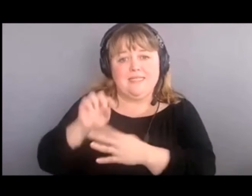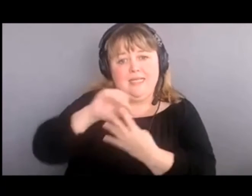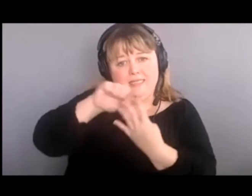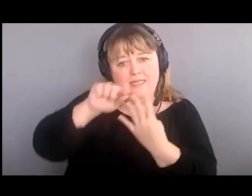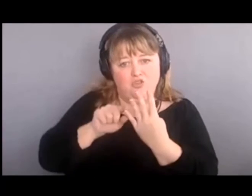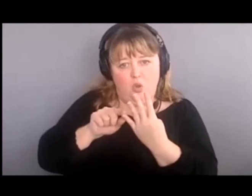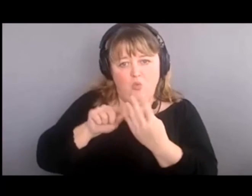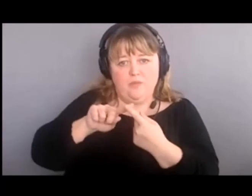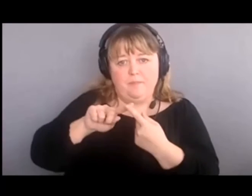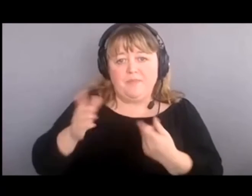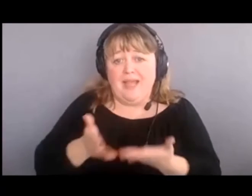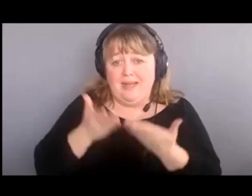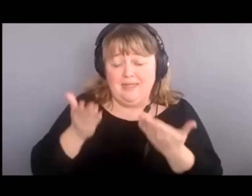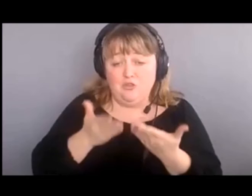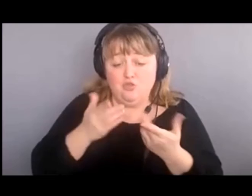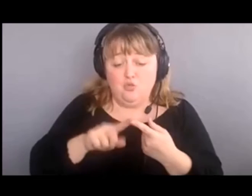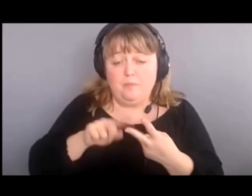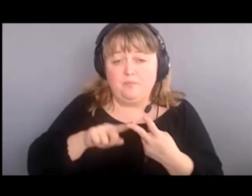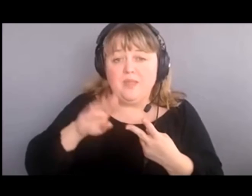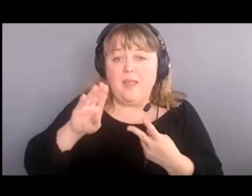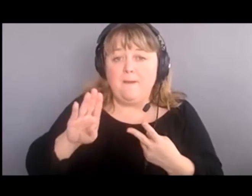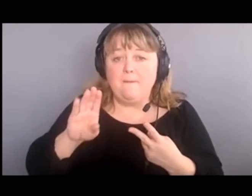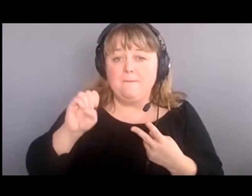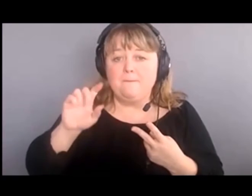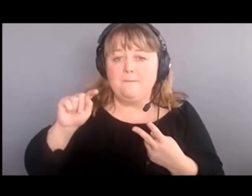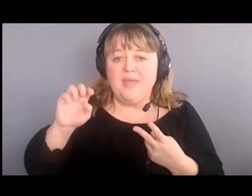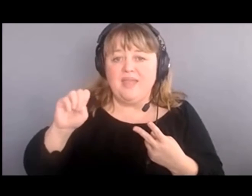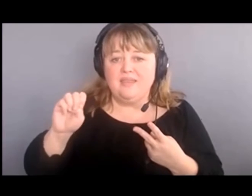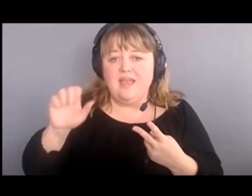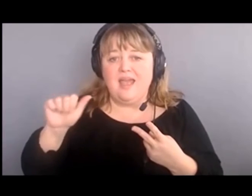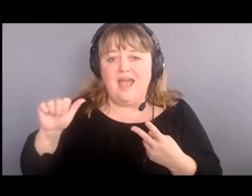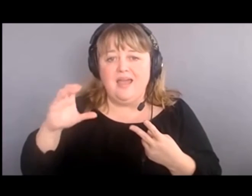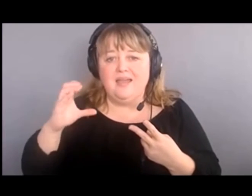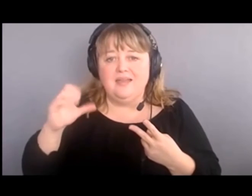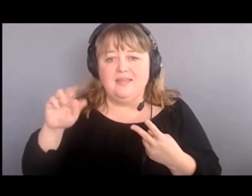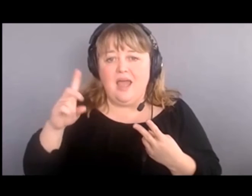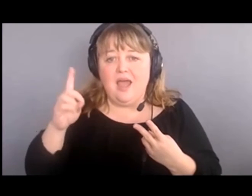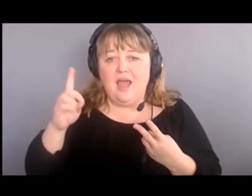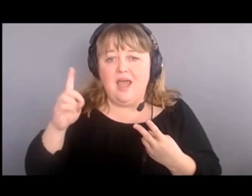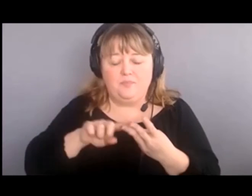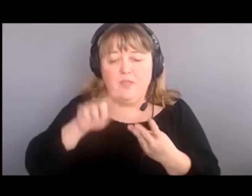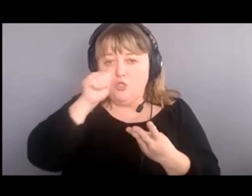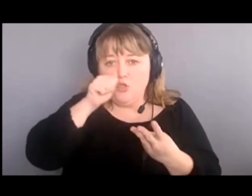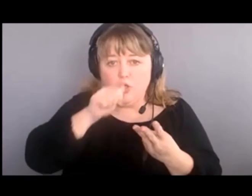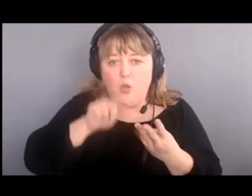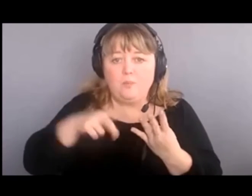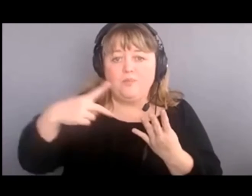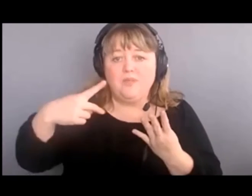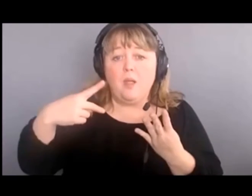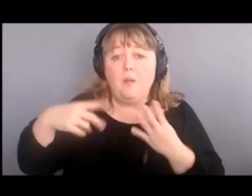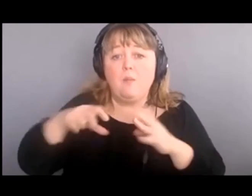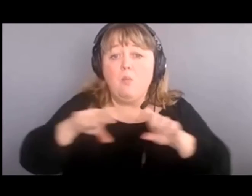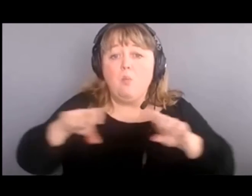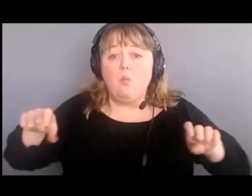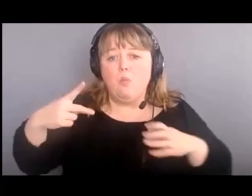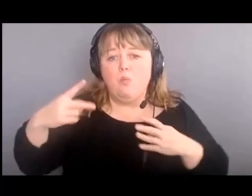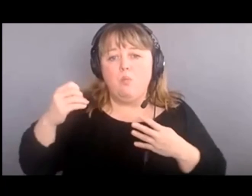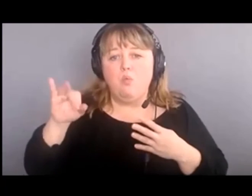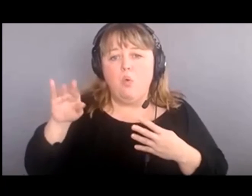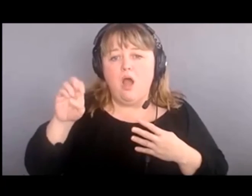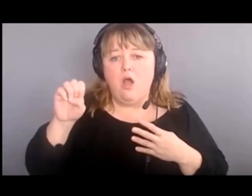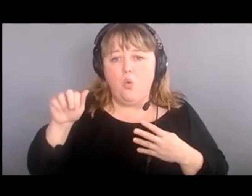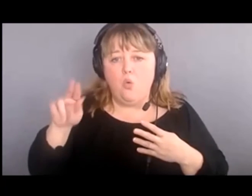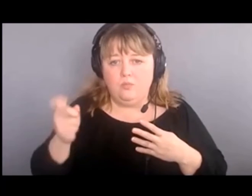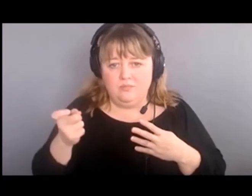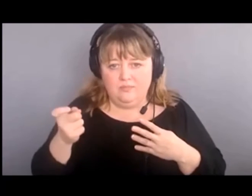La laitue, la betterave, les oignons et puis les poireaux. Par la suite, il faut